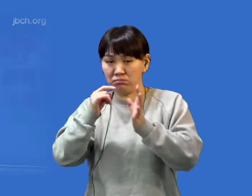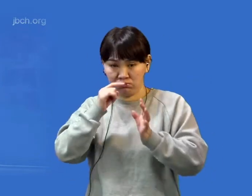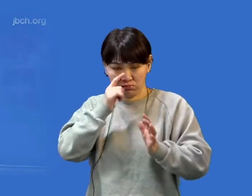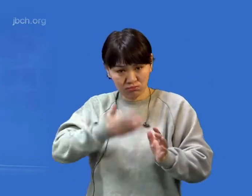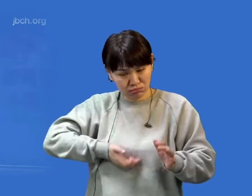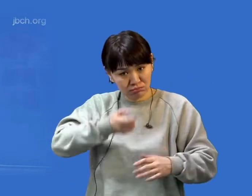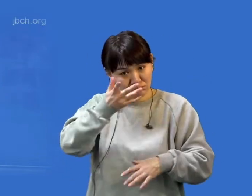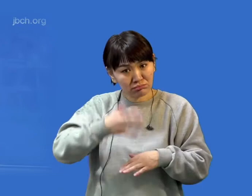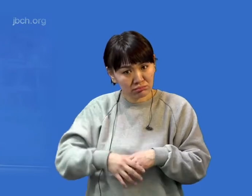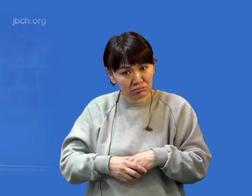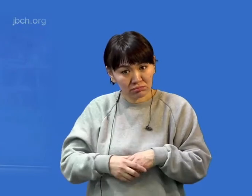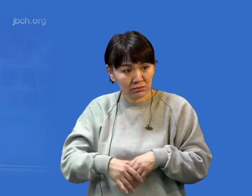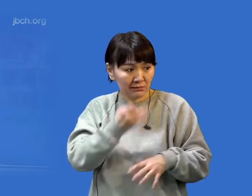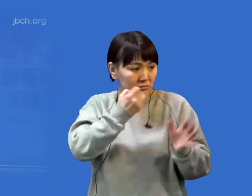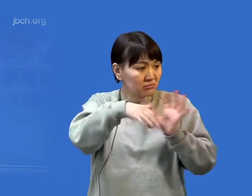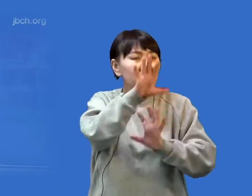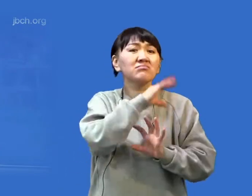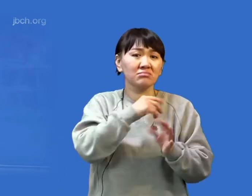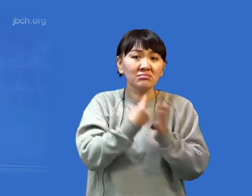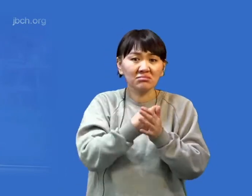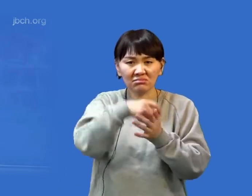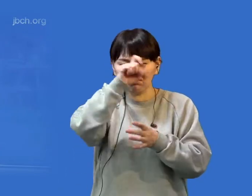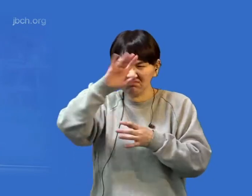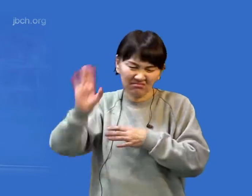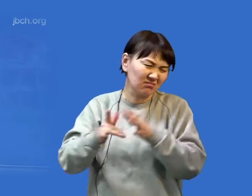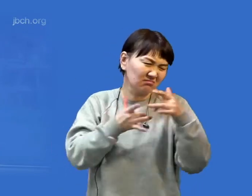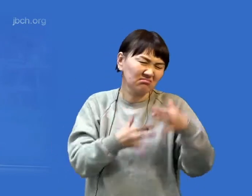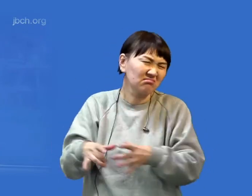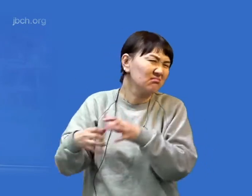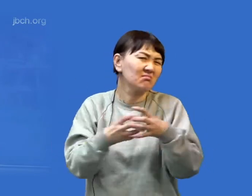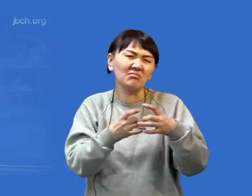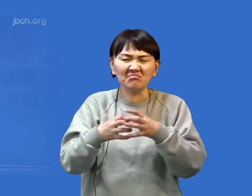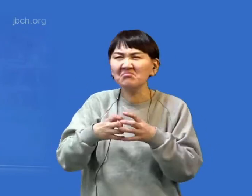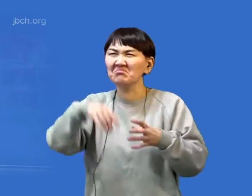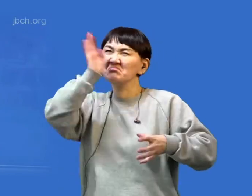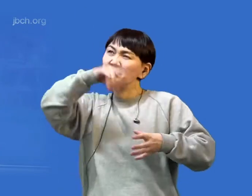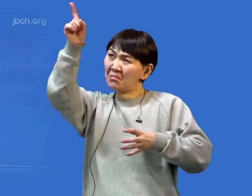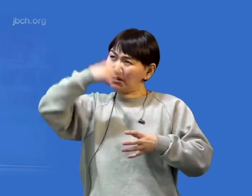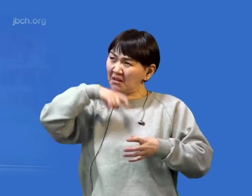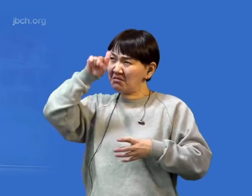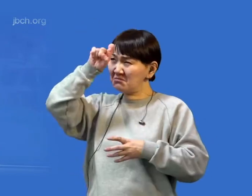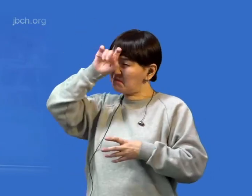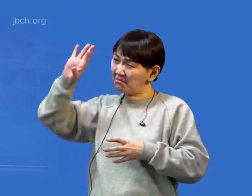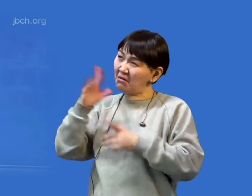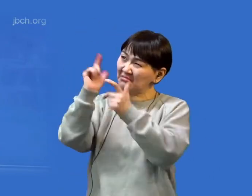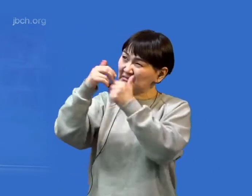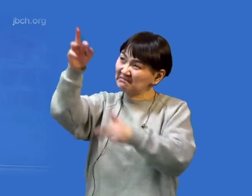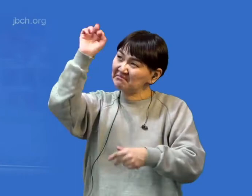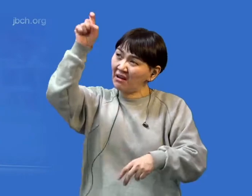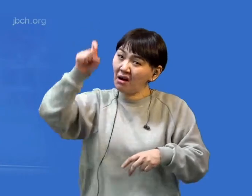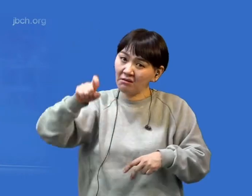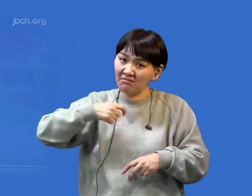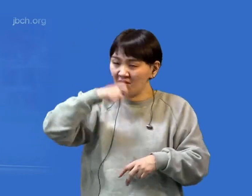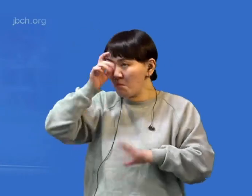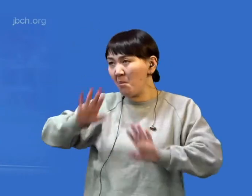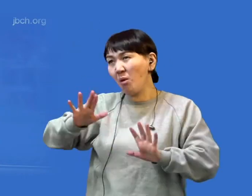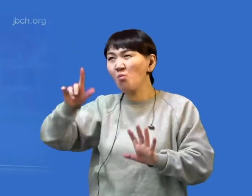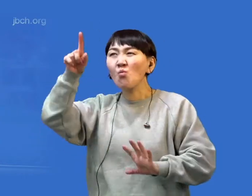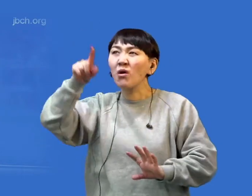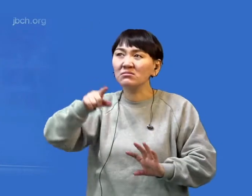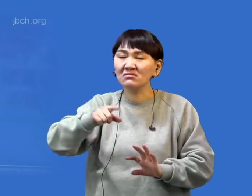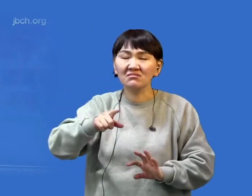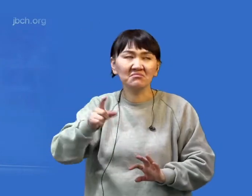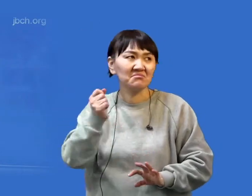дүгүн нэг Израилийн ард түмэн тэмээ Египтээс гарч ирээд яах гэж бид нэрийг гаргасан ингэ зовоох гэж гаргасан юм уу гэл тэгж байгаа та адилхан л байгаа ч тийм